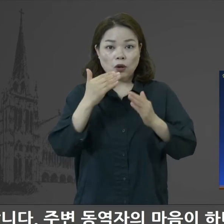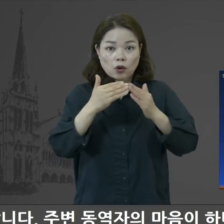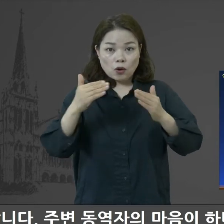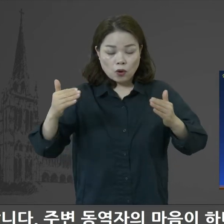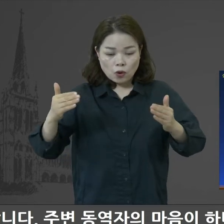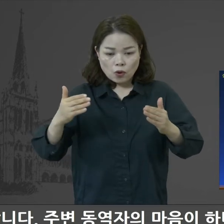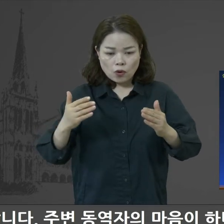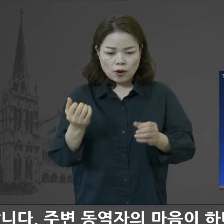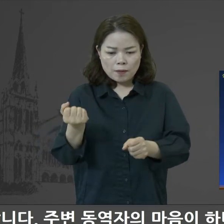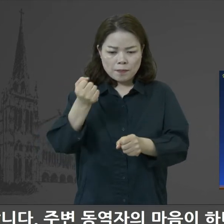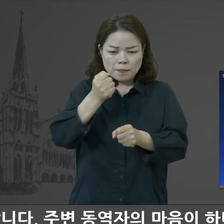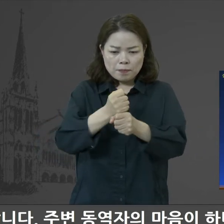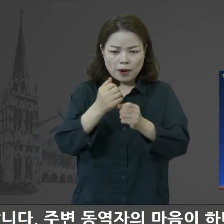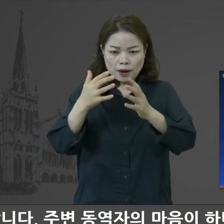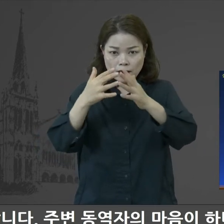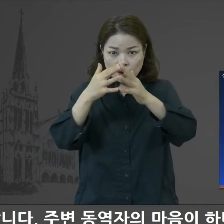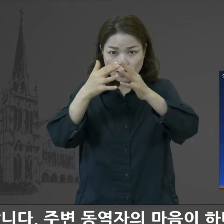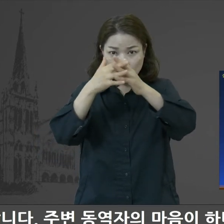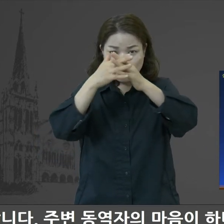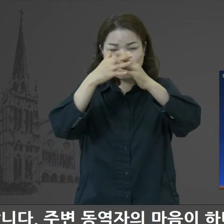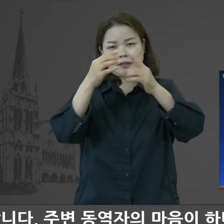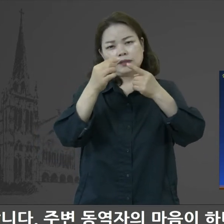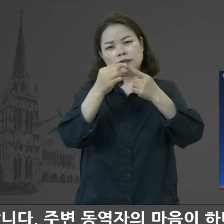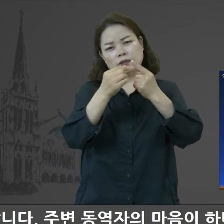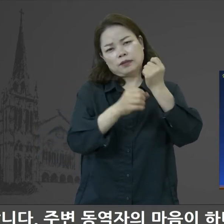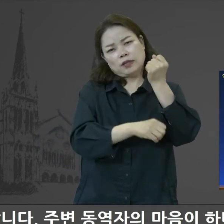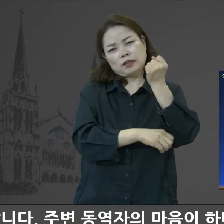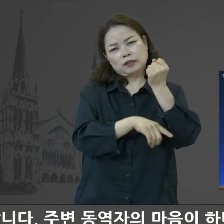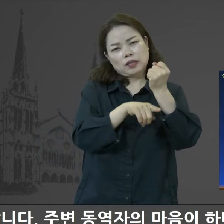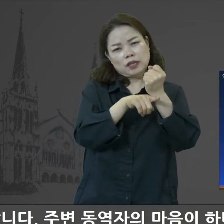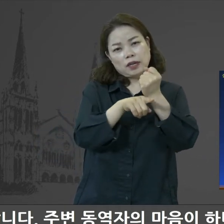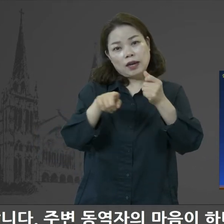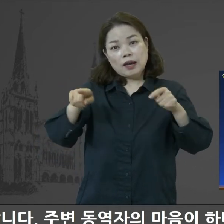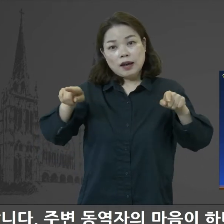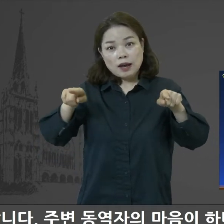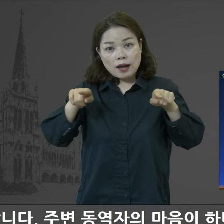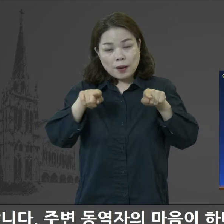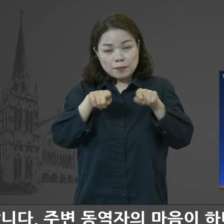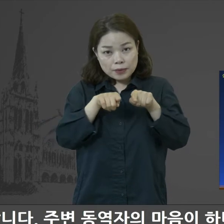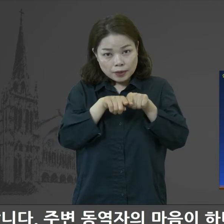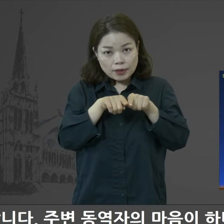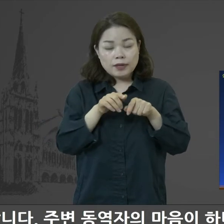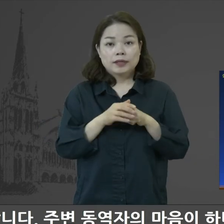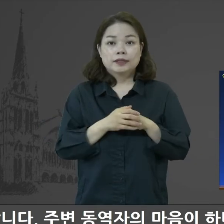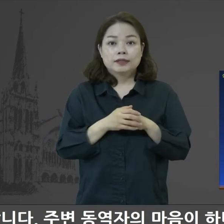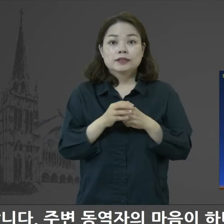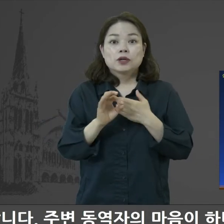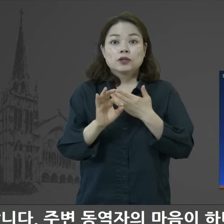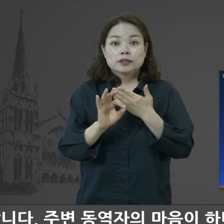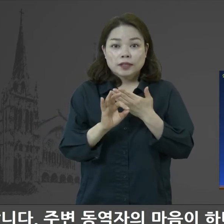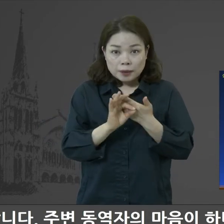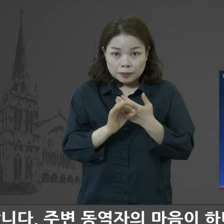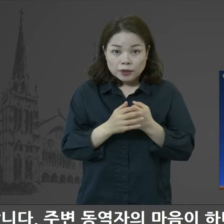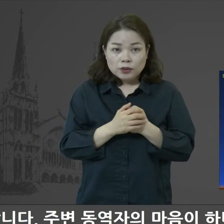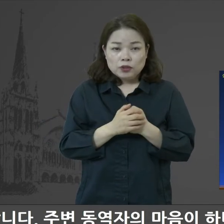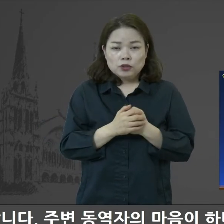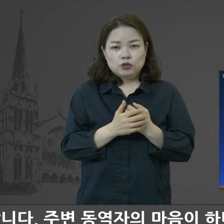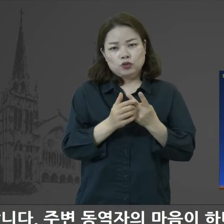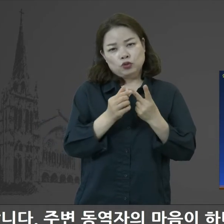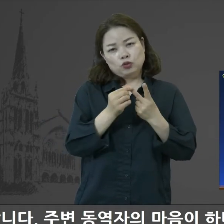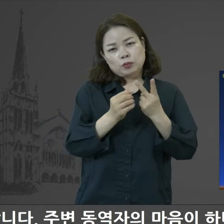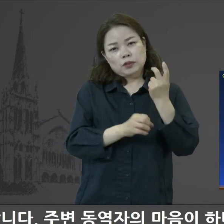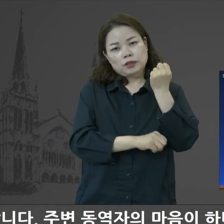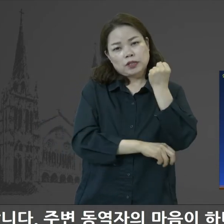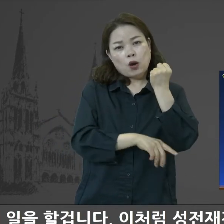담긴 하나님께서 일하시는 첫 번째 원리, 바로 함께의 원리입니다. 그렇다면 두 번째